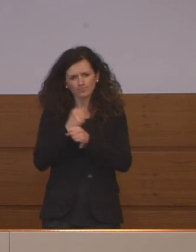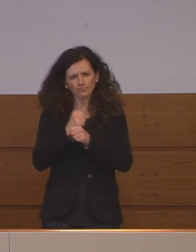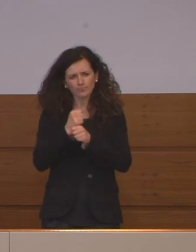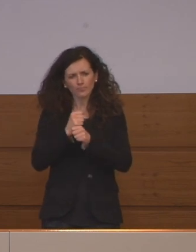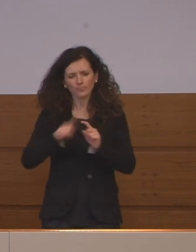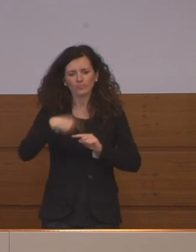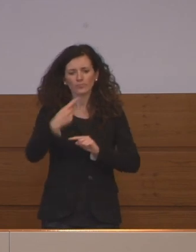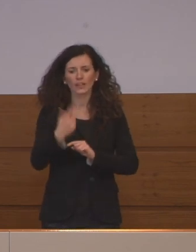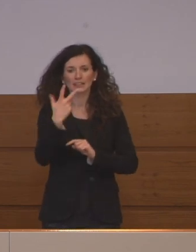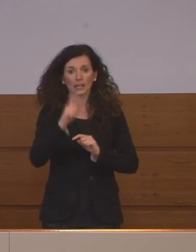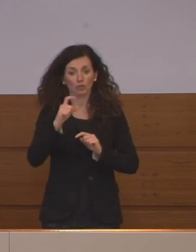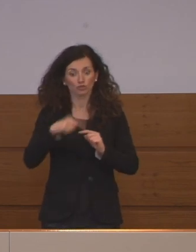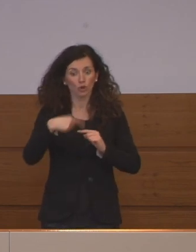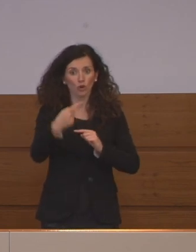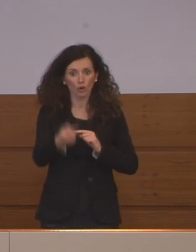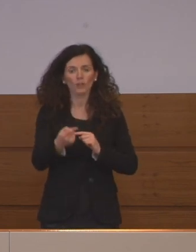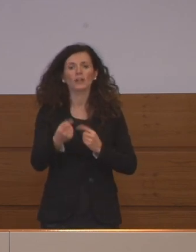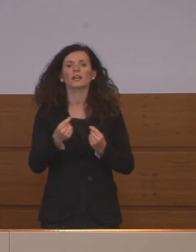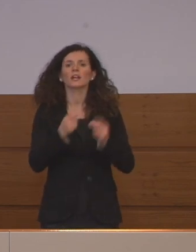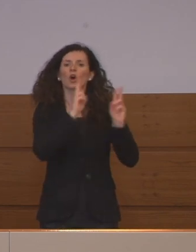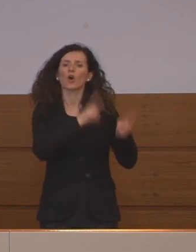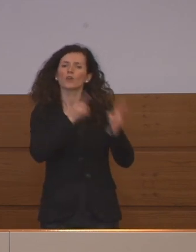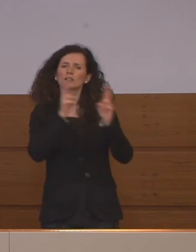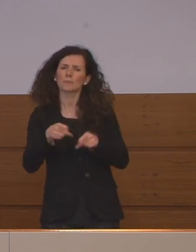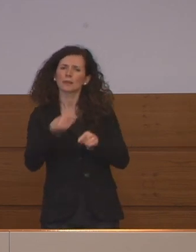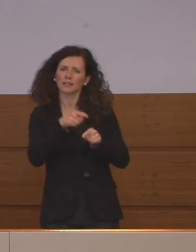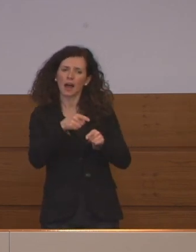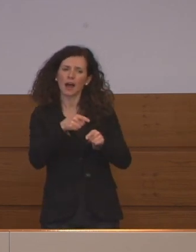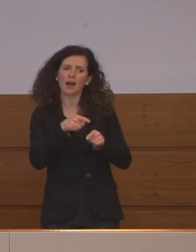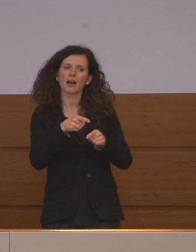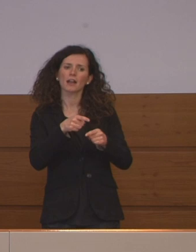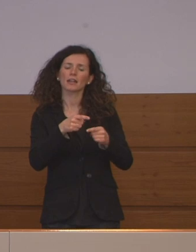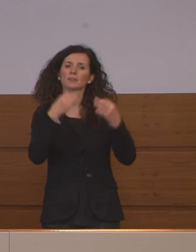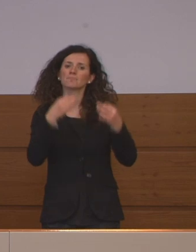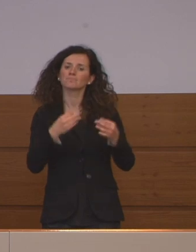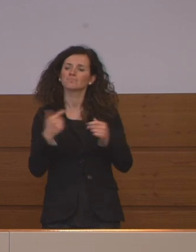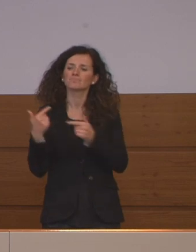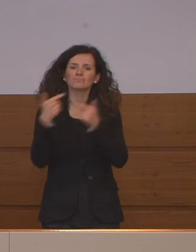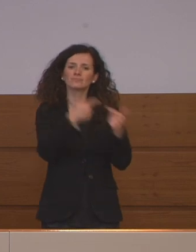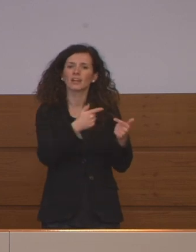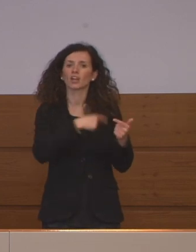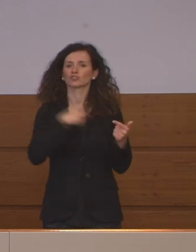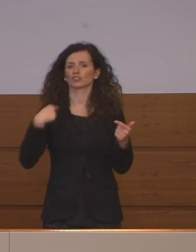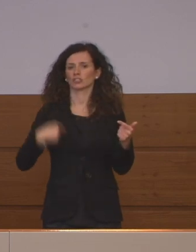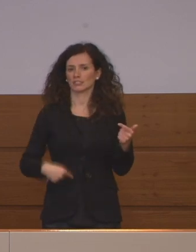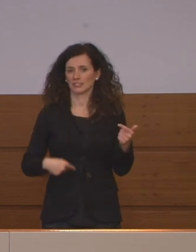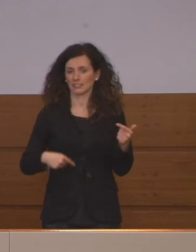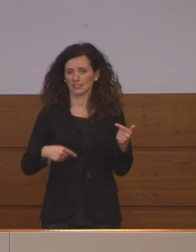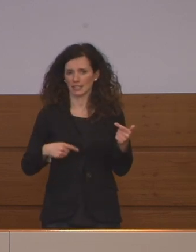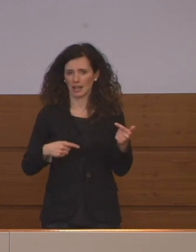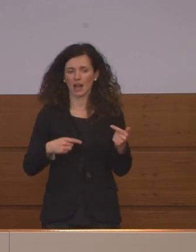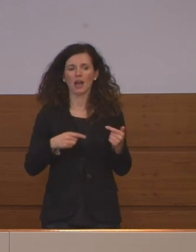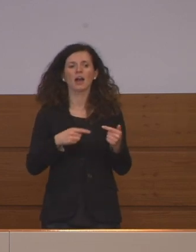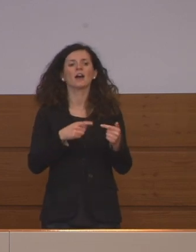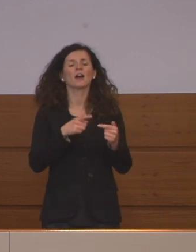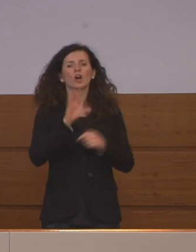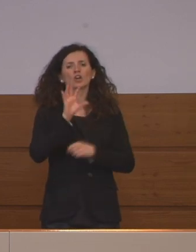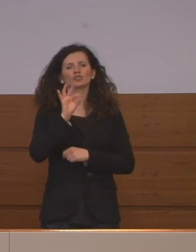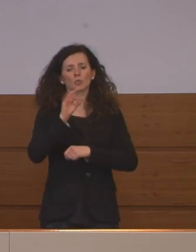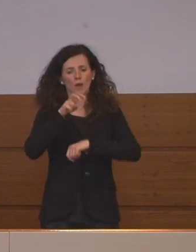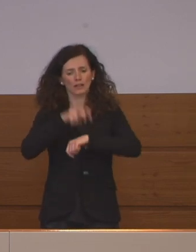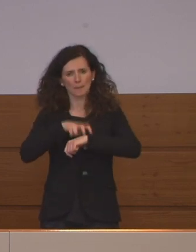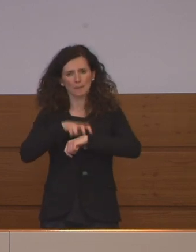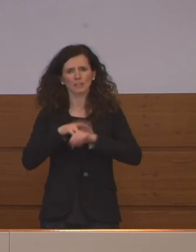giorni di un ospedale offerto dalla cina un ospedale che si comporrà di 50 medici